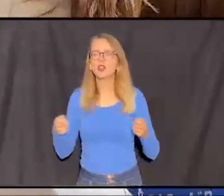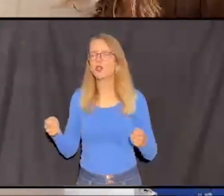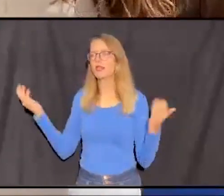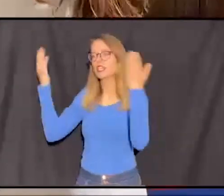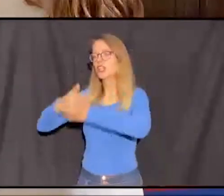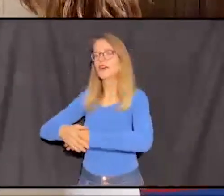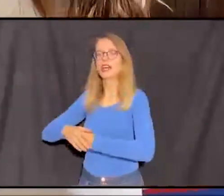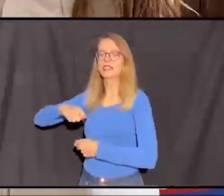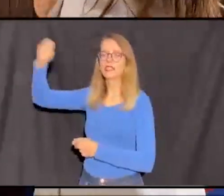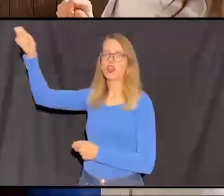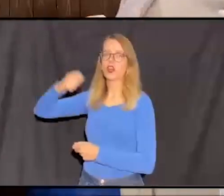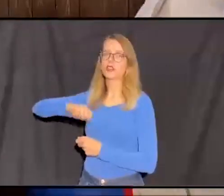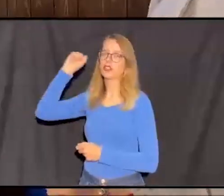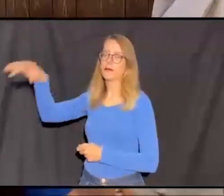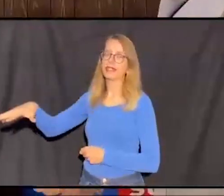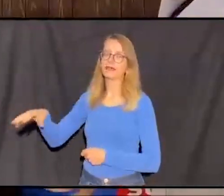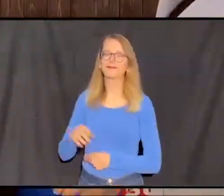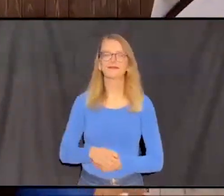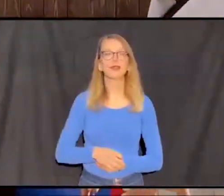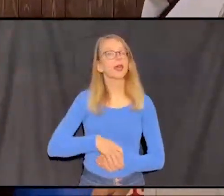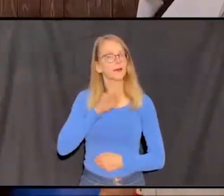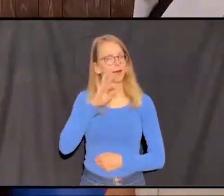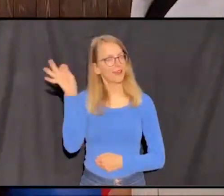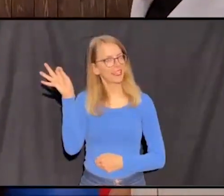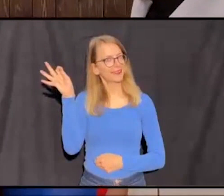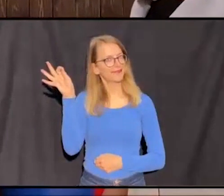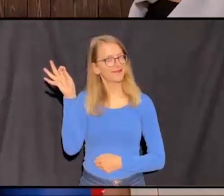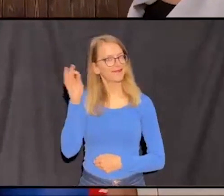schwarze tonne genauso perfekt